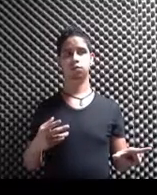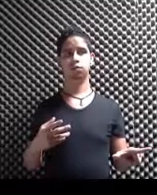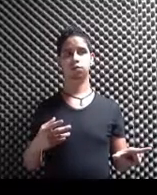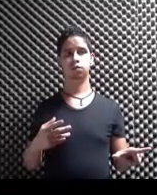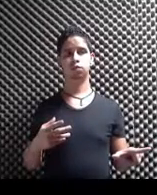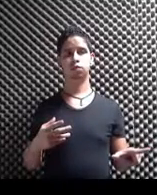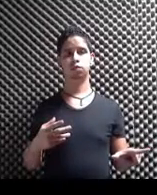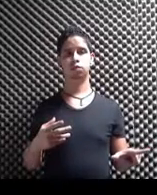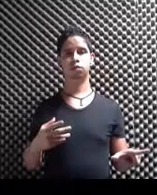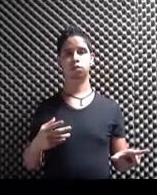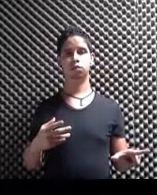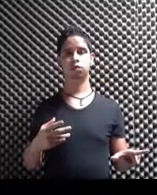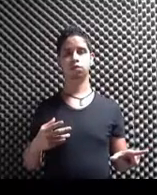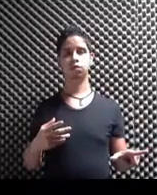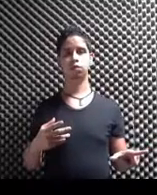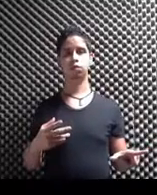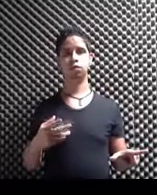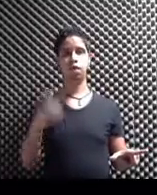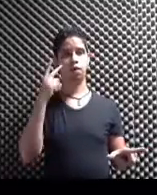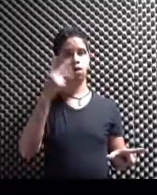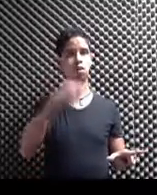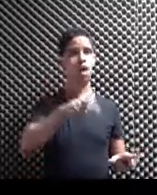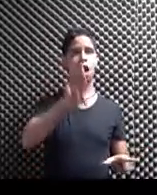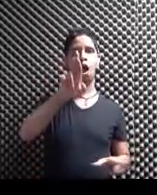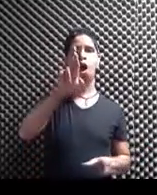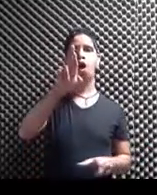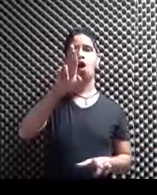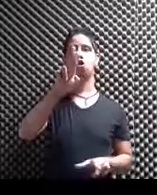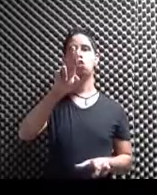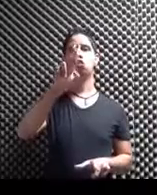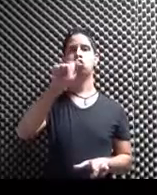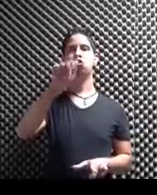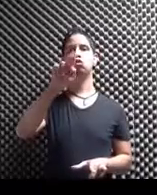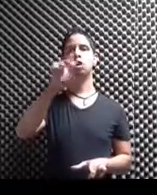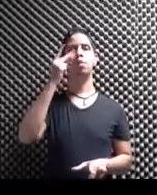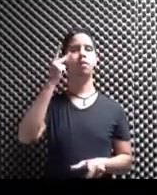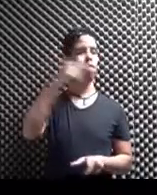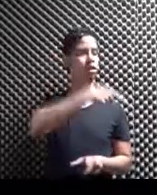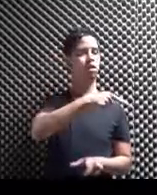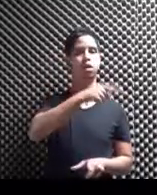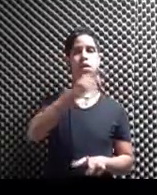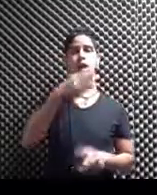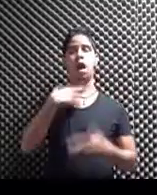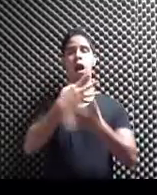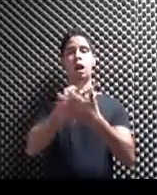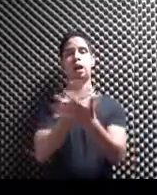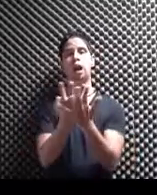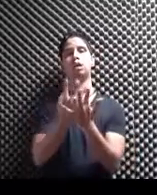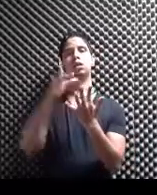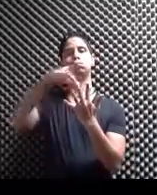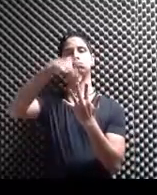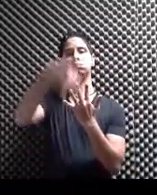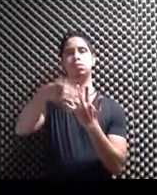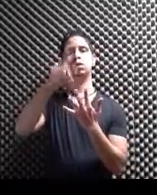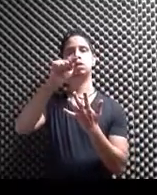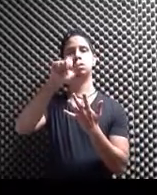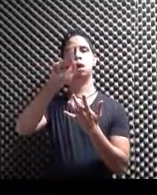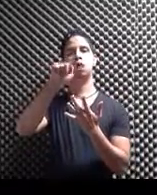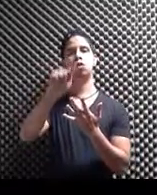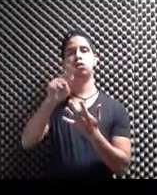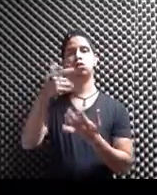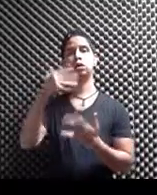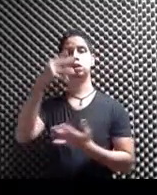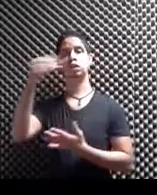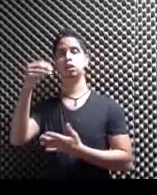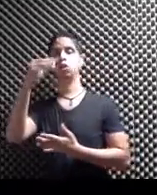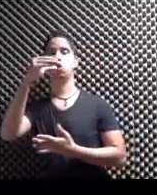las runas las runas acá ¿verdad? ajá las cartas del tarot y los cuarzo y